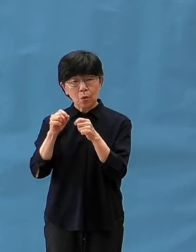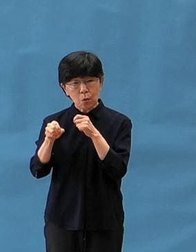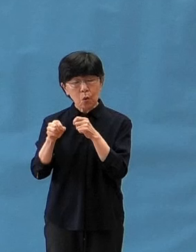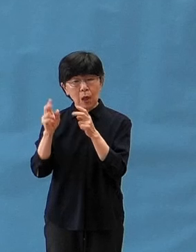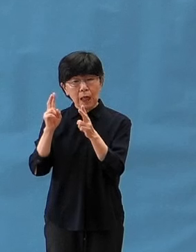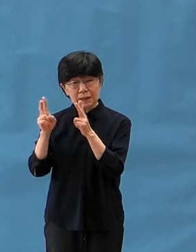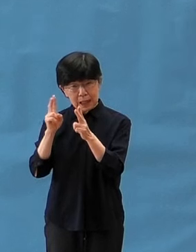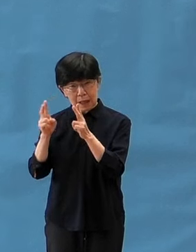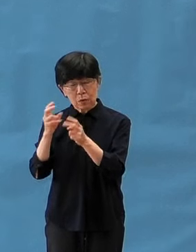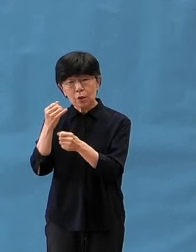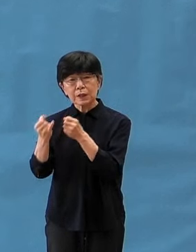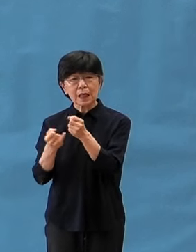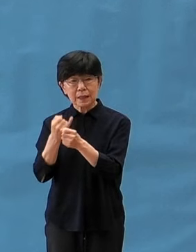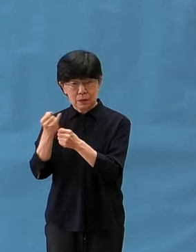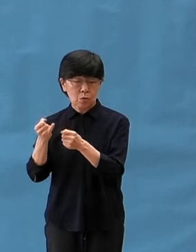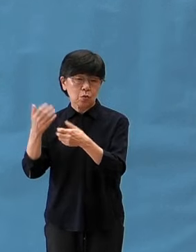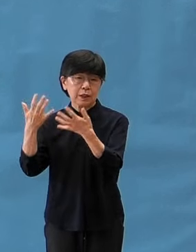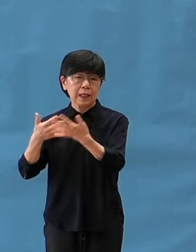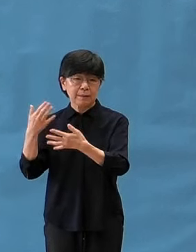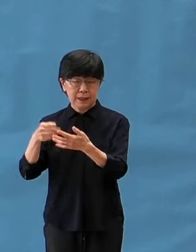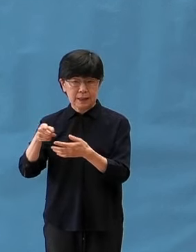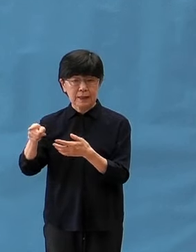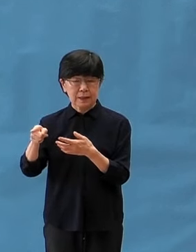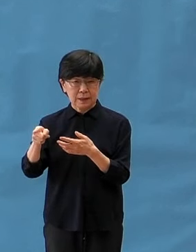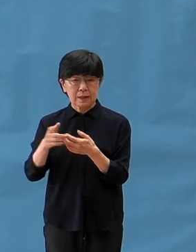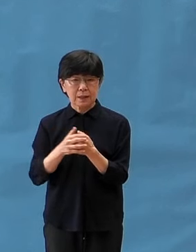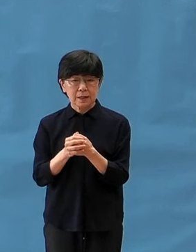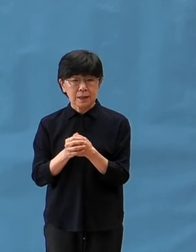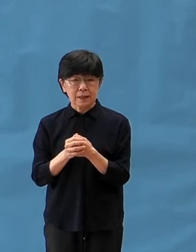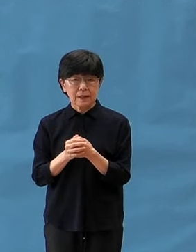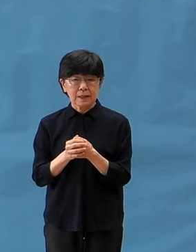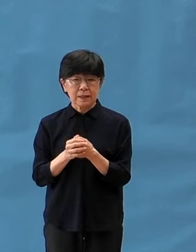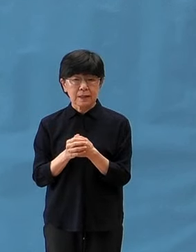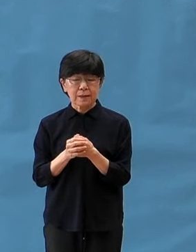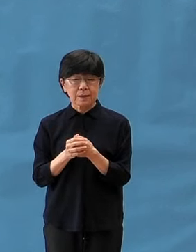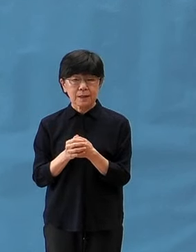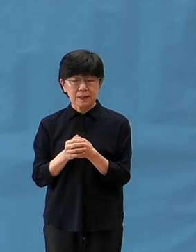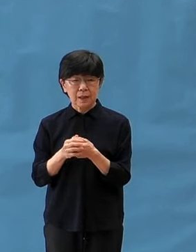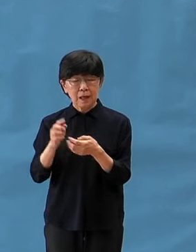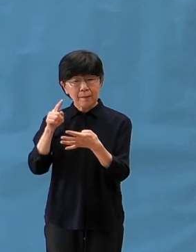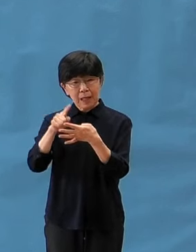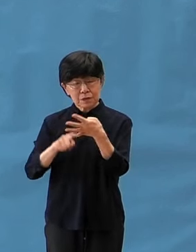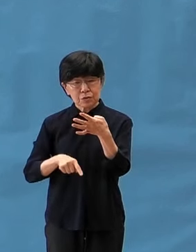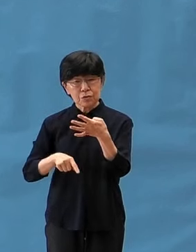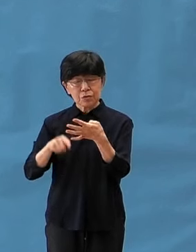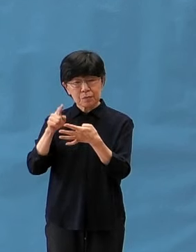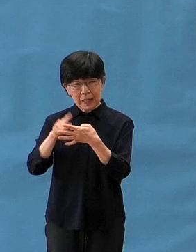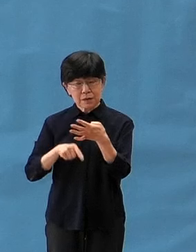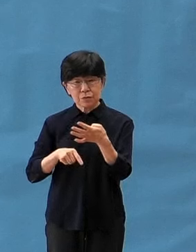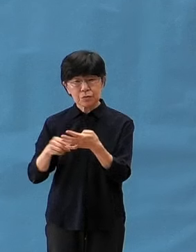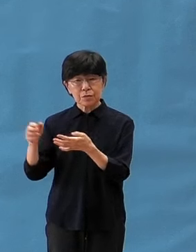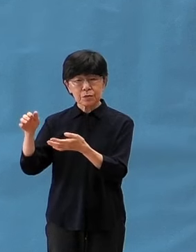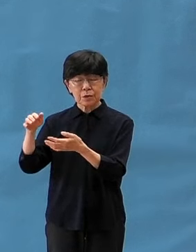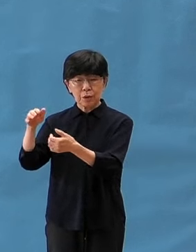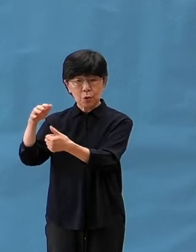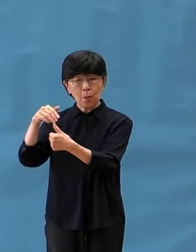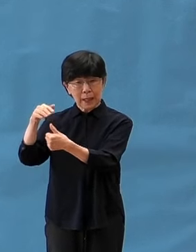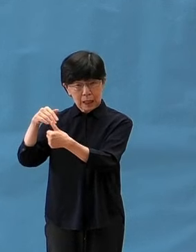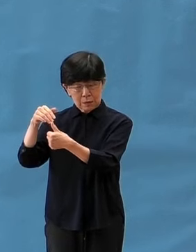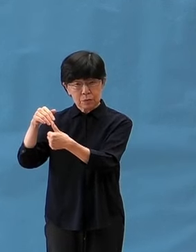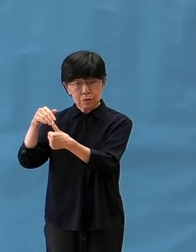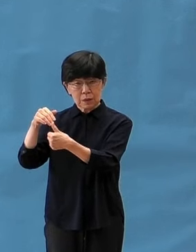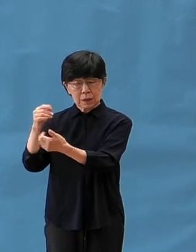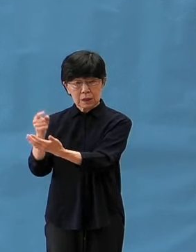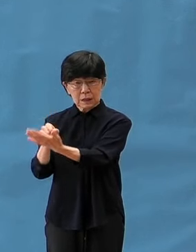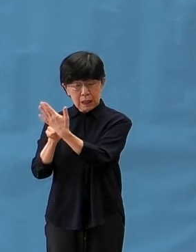信番組で、事実上そのこう、ね、毎週呼ばれるコメンテーターとして、